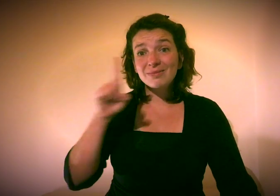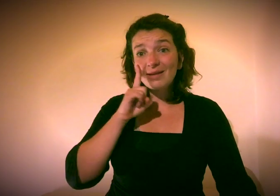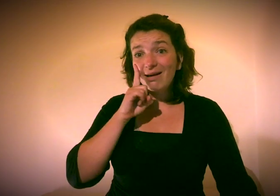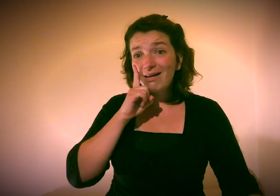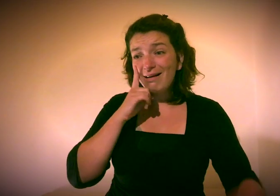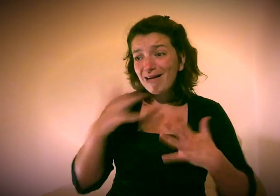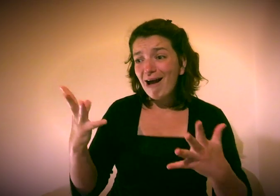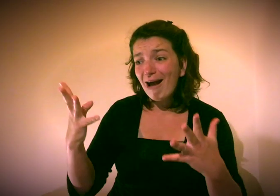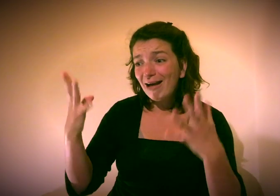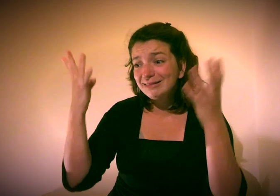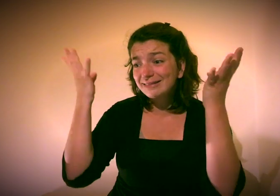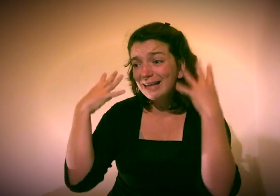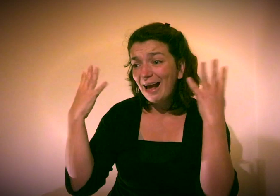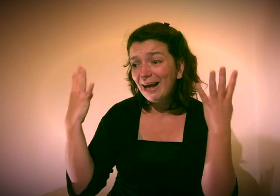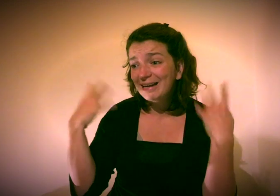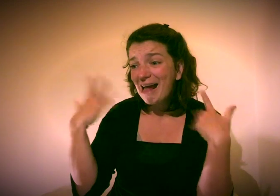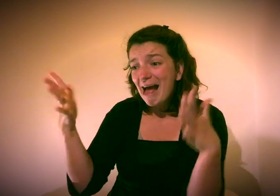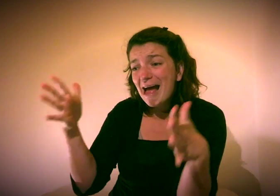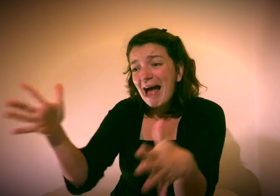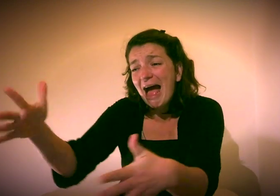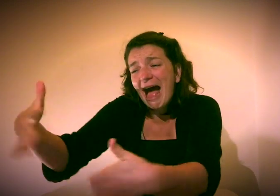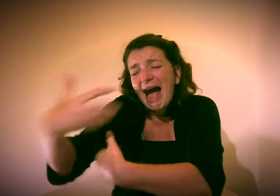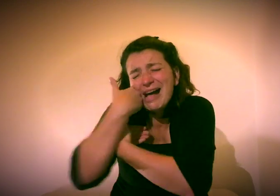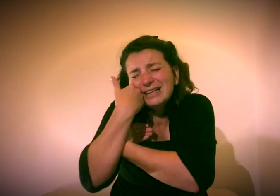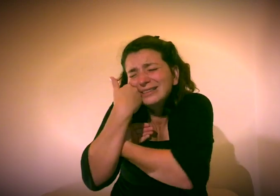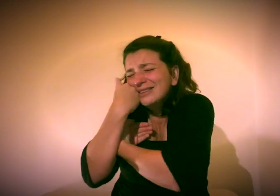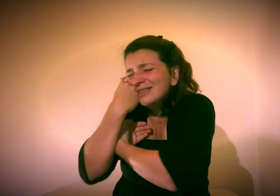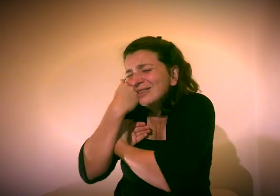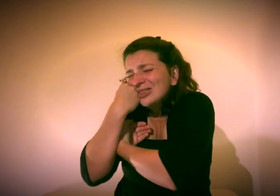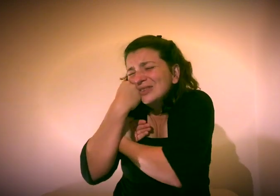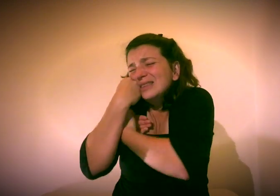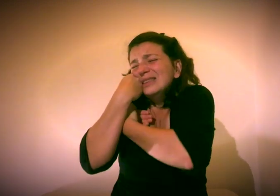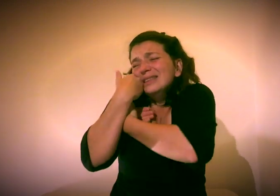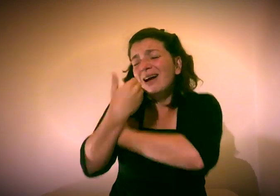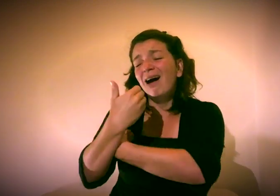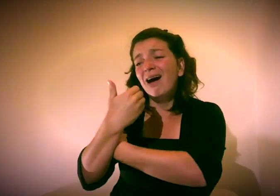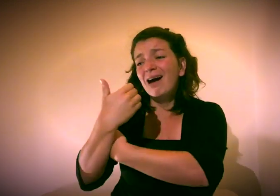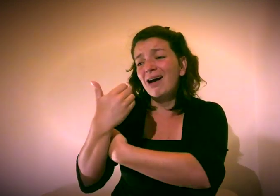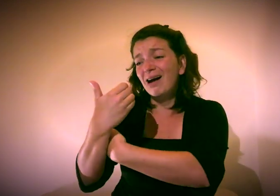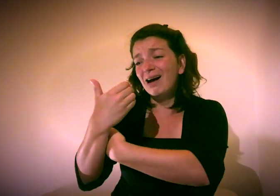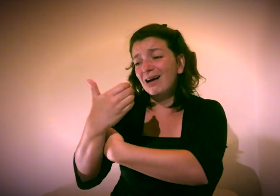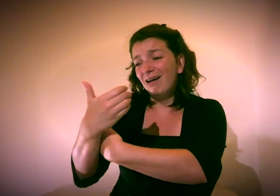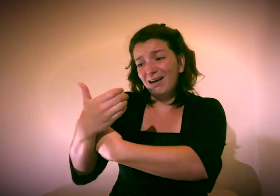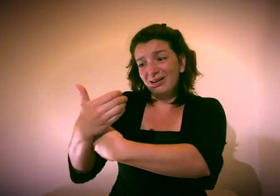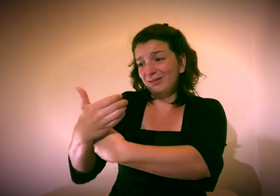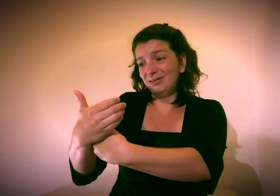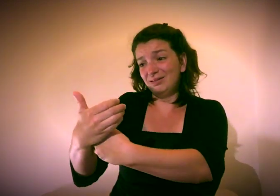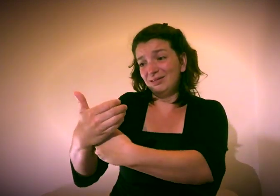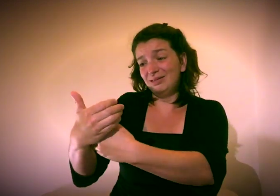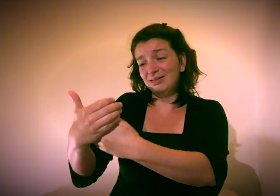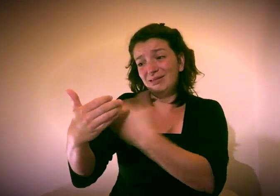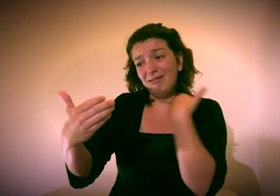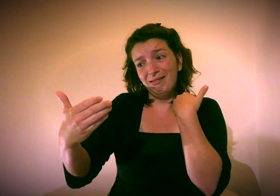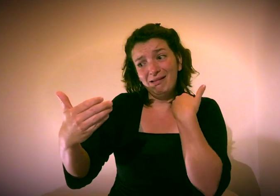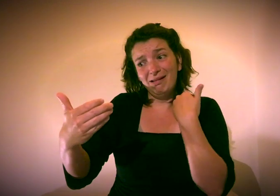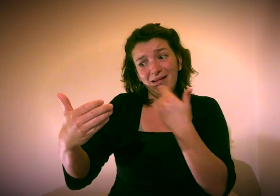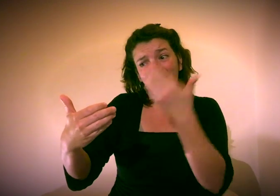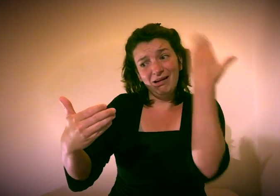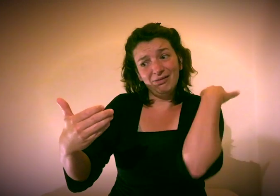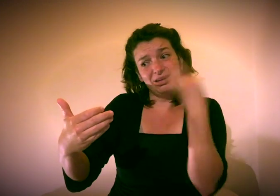Plus tard, la maman de Charlotte s'écria, en tenant bien fort sa petite fille dans ses bras. Dire que je ne voulais pas que